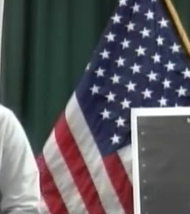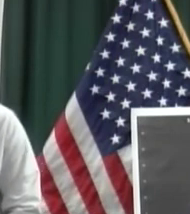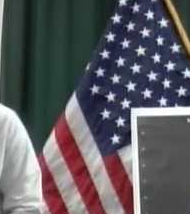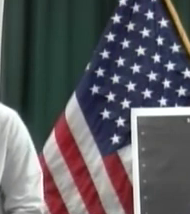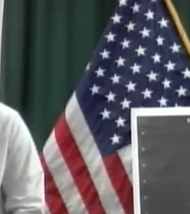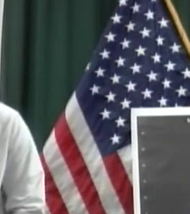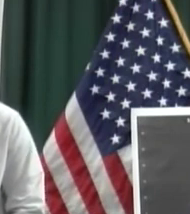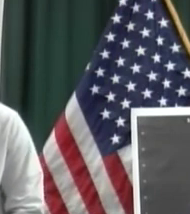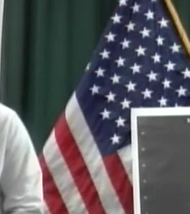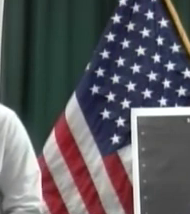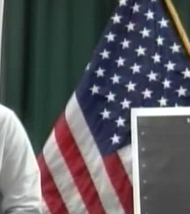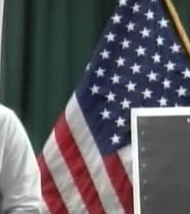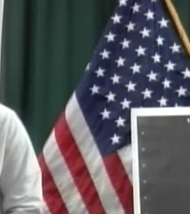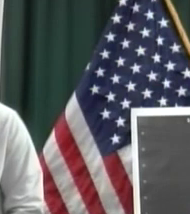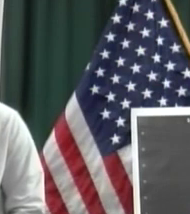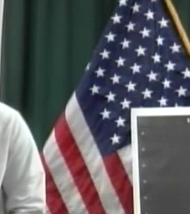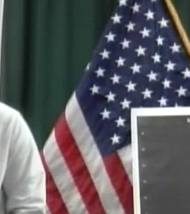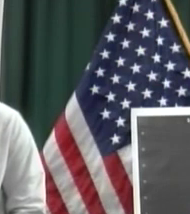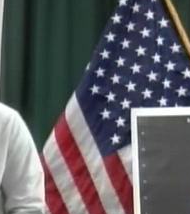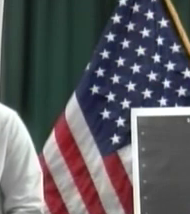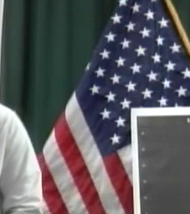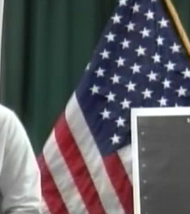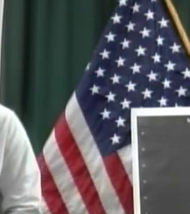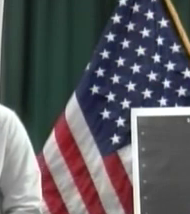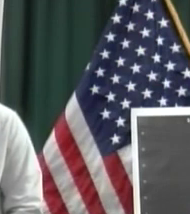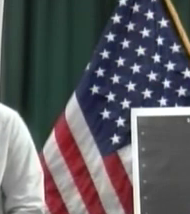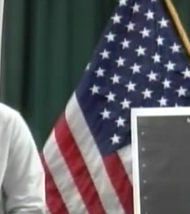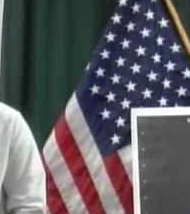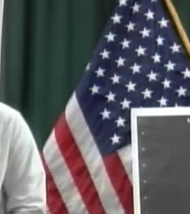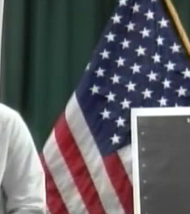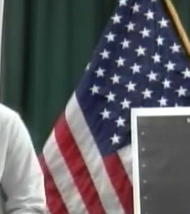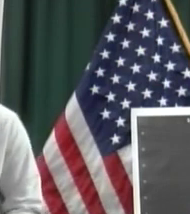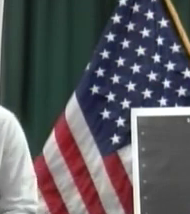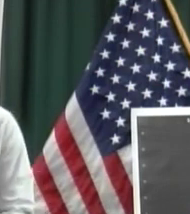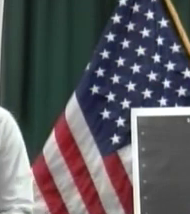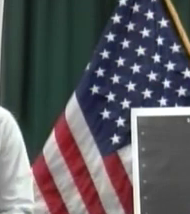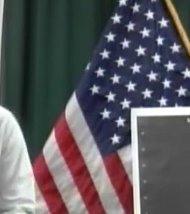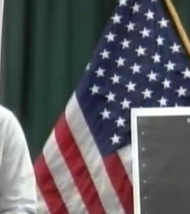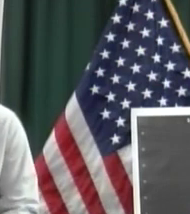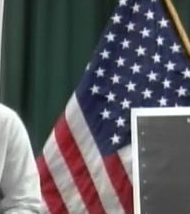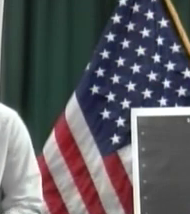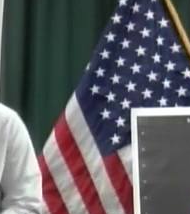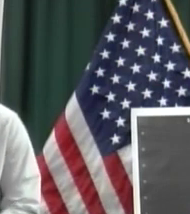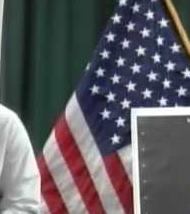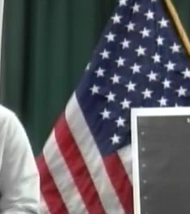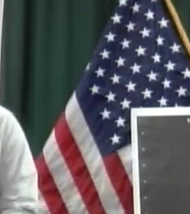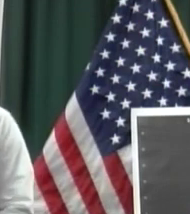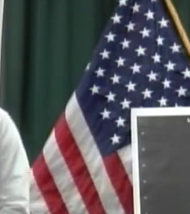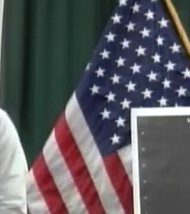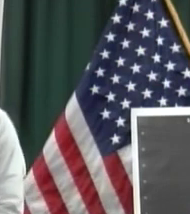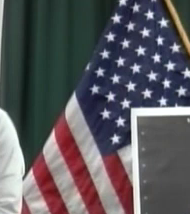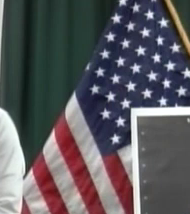el COVID-19 o tuvieron contacto con alguien que tuvo el COVID-19.